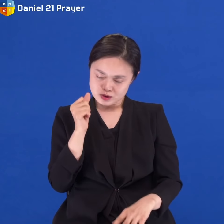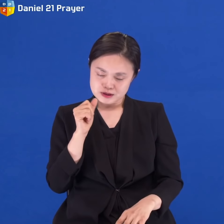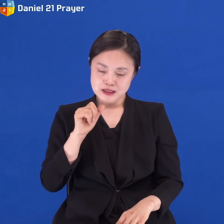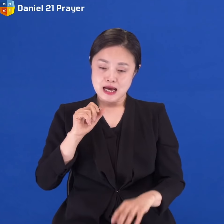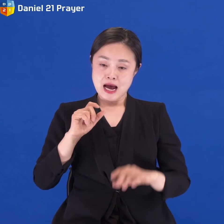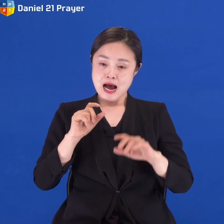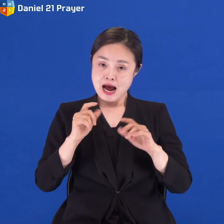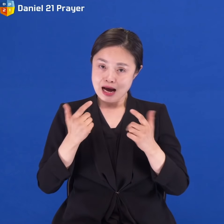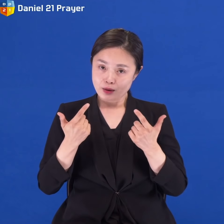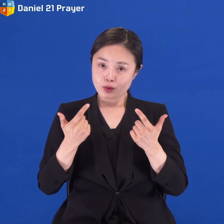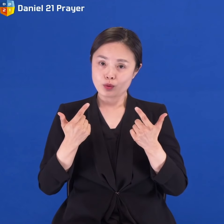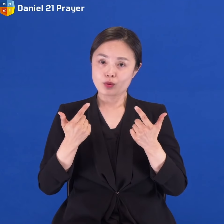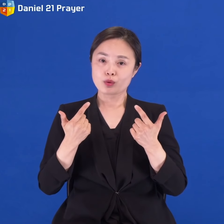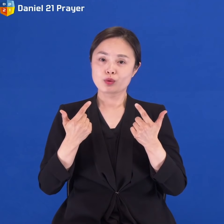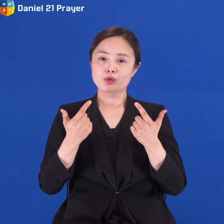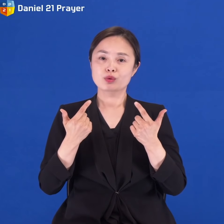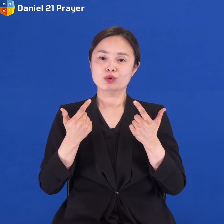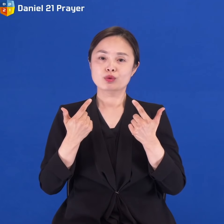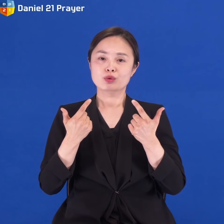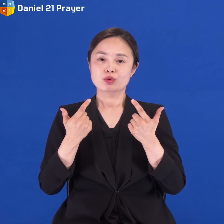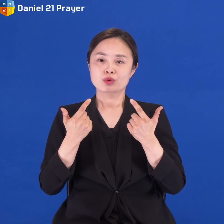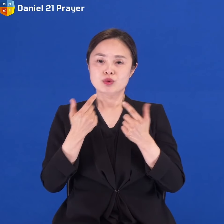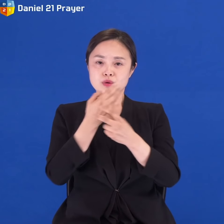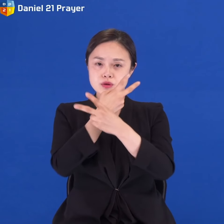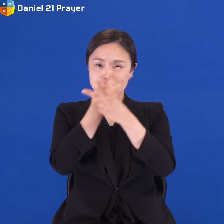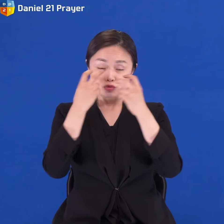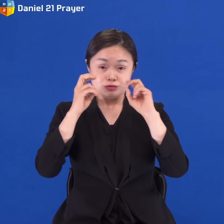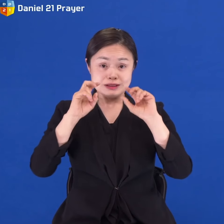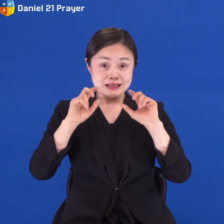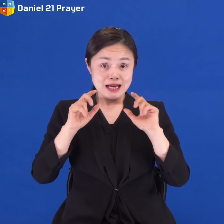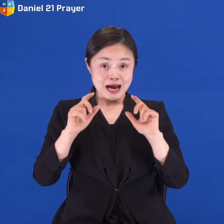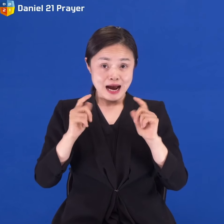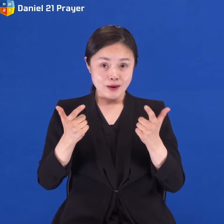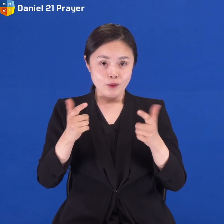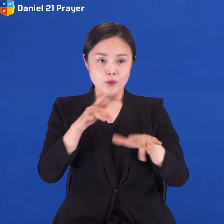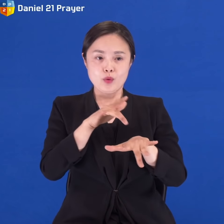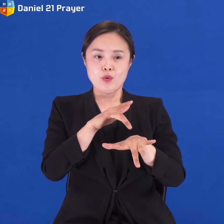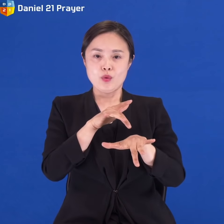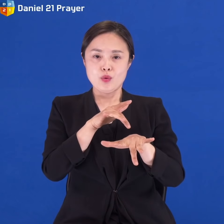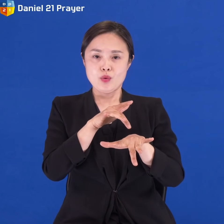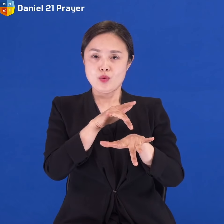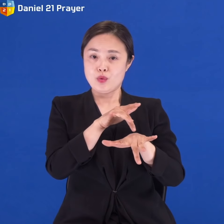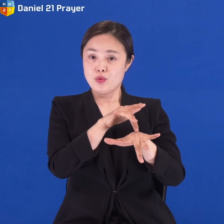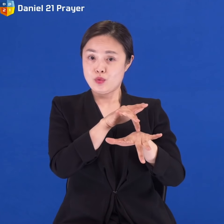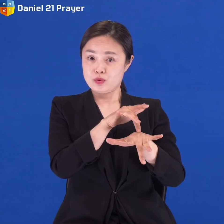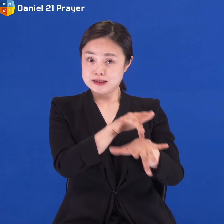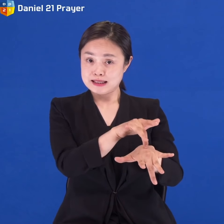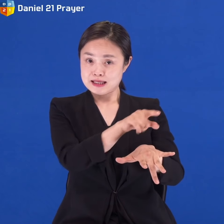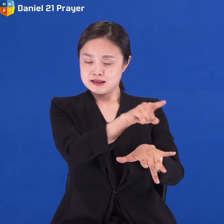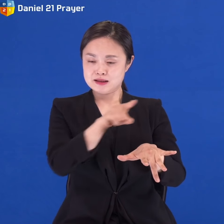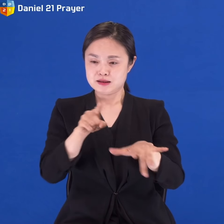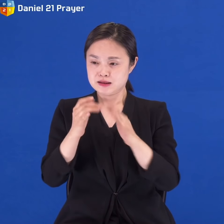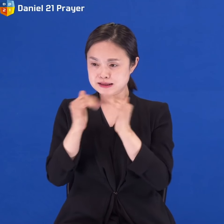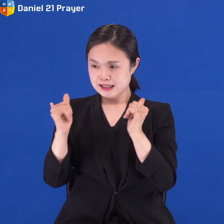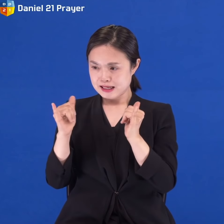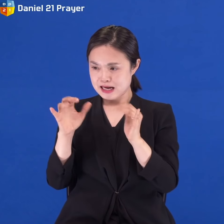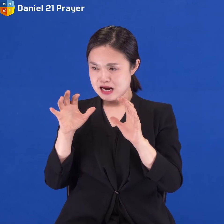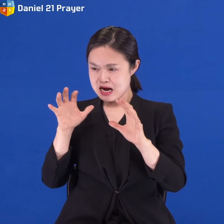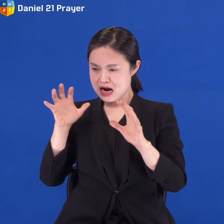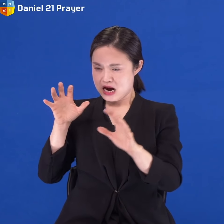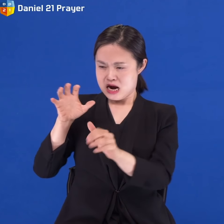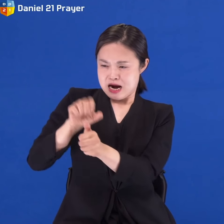살아있는 자들을 삼키려고 두루 살핀다는 사단 마귀의 경험을 제가